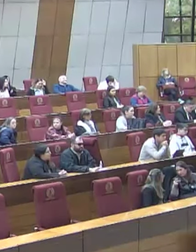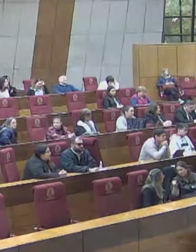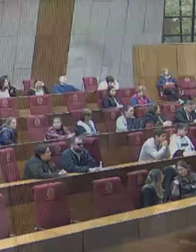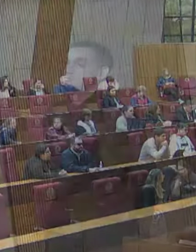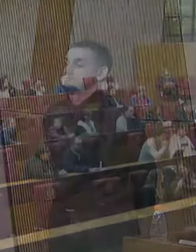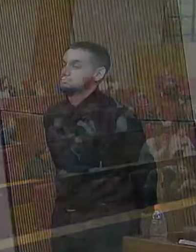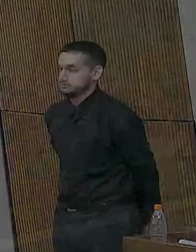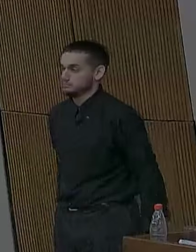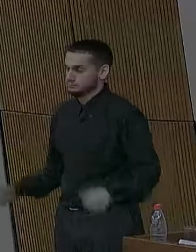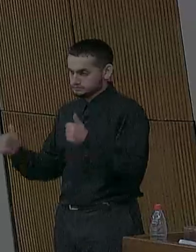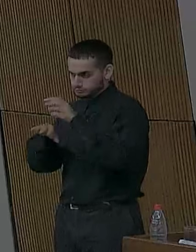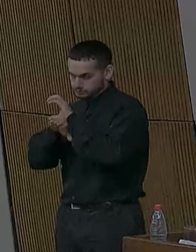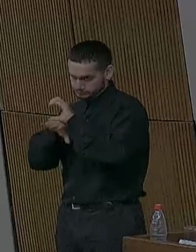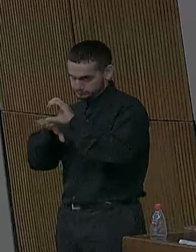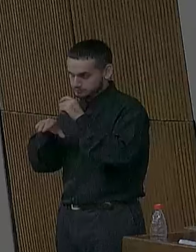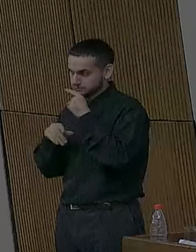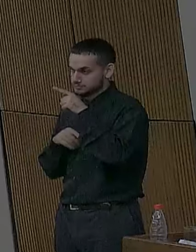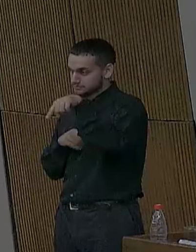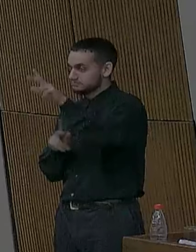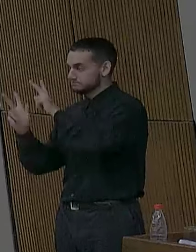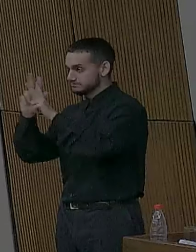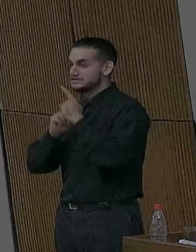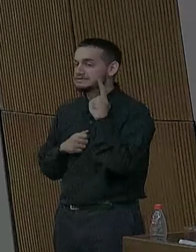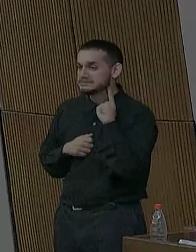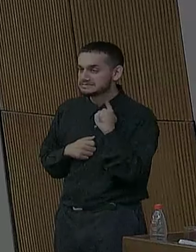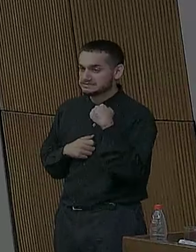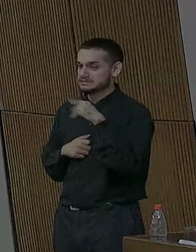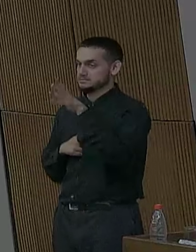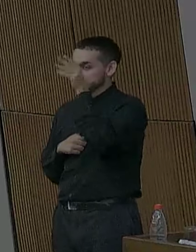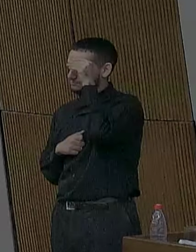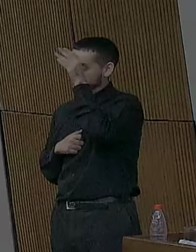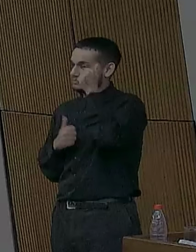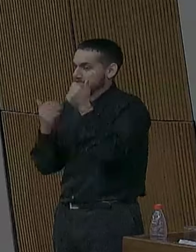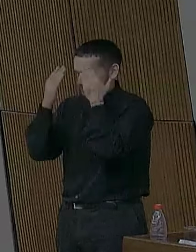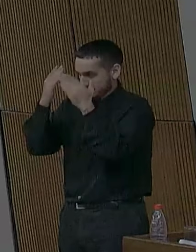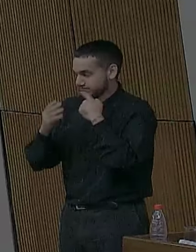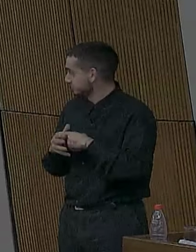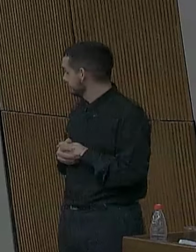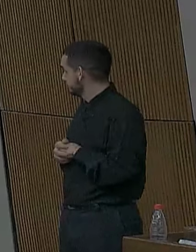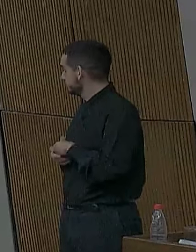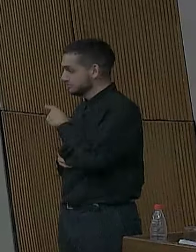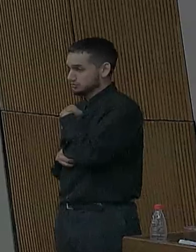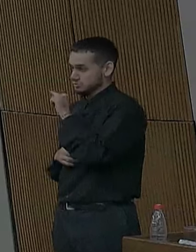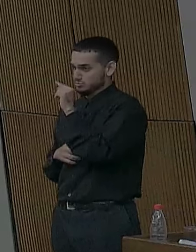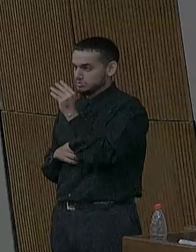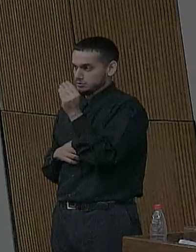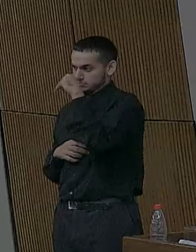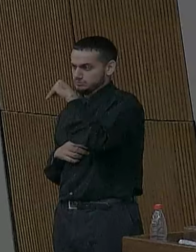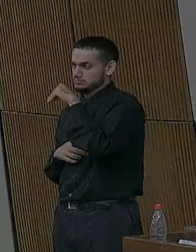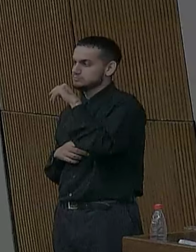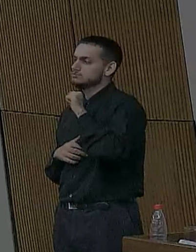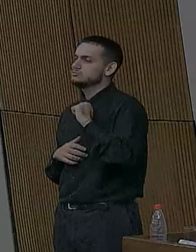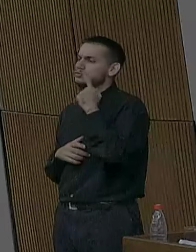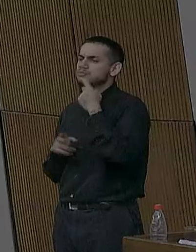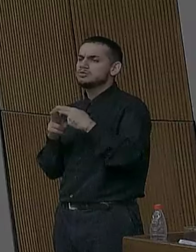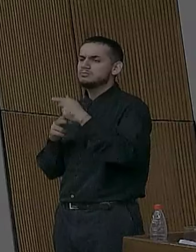Bueno, continuando un poco, realmente muy interesante todo lo que estamos escuchando. Me sumo un poco a lo que decía